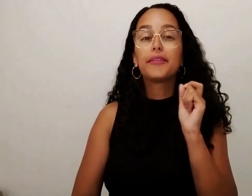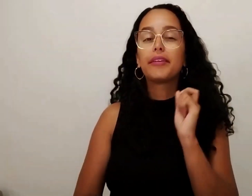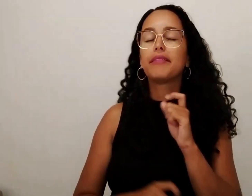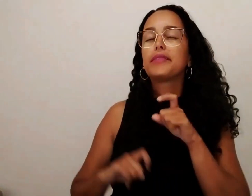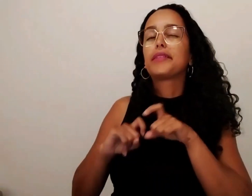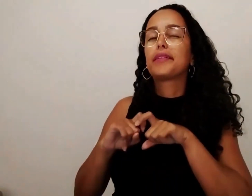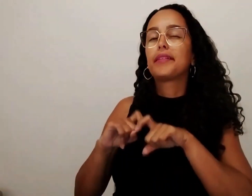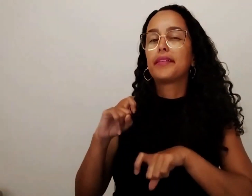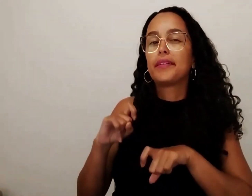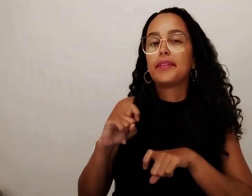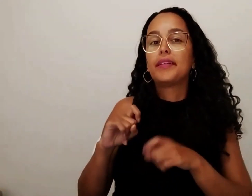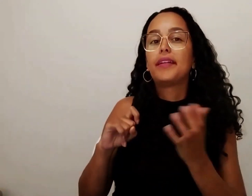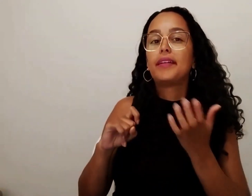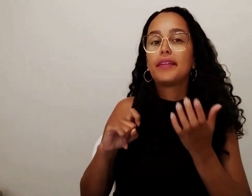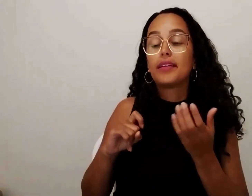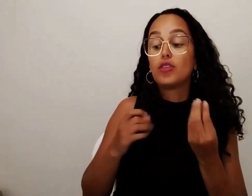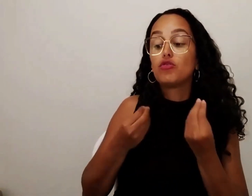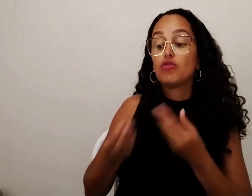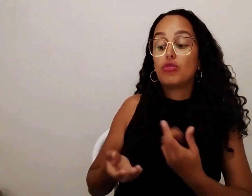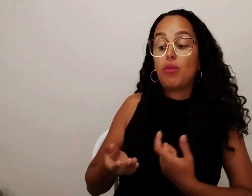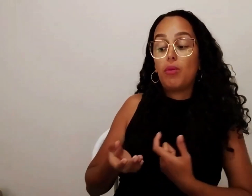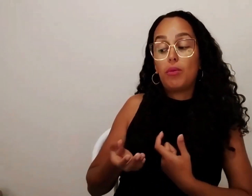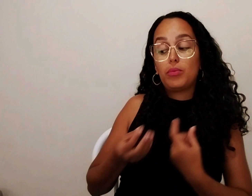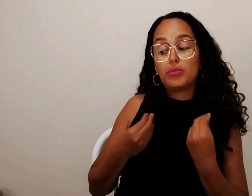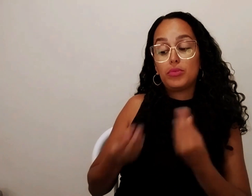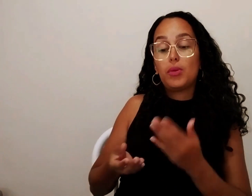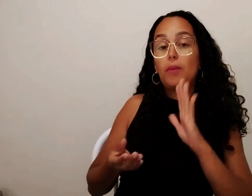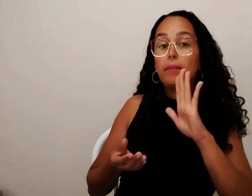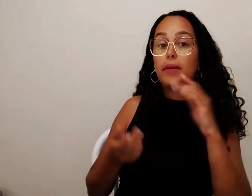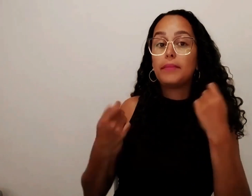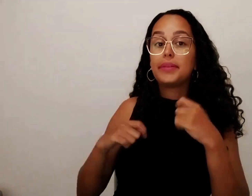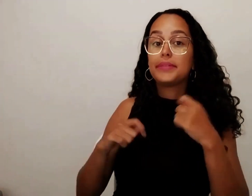Venceslau por todo o território brasileiro.